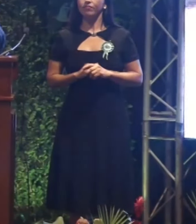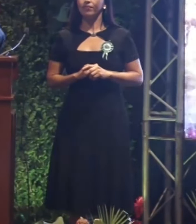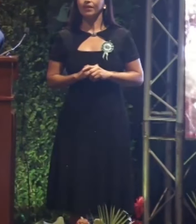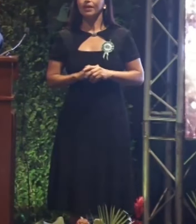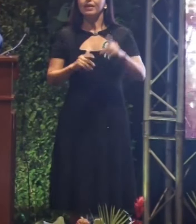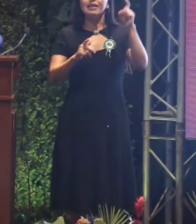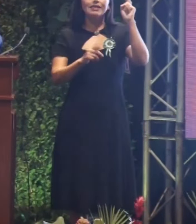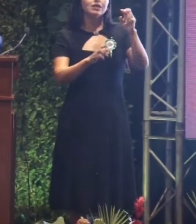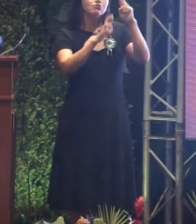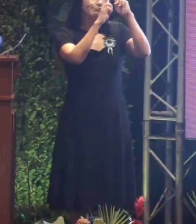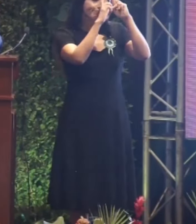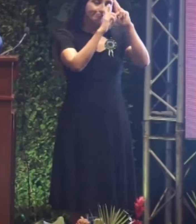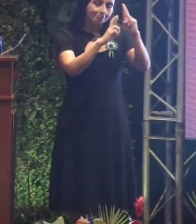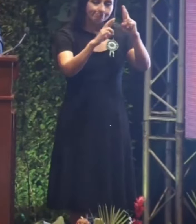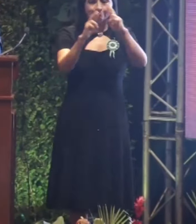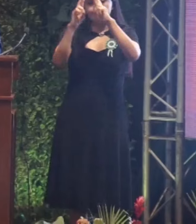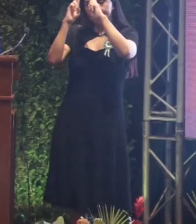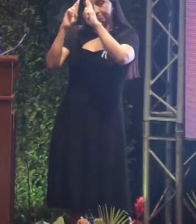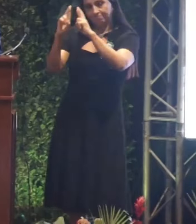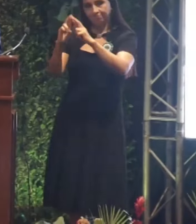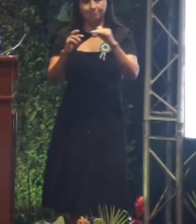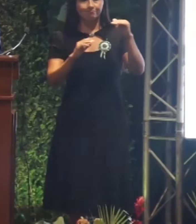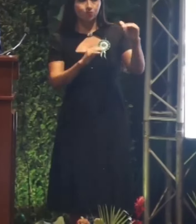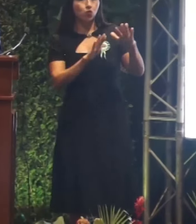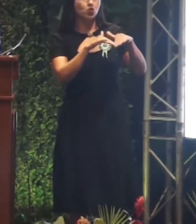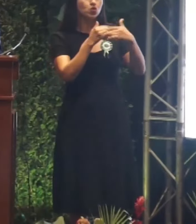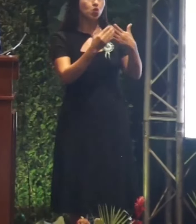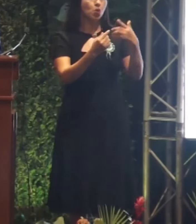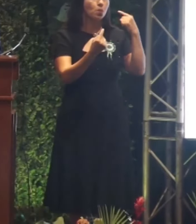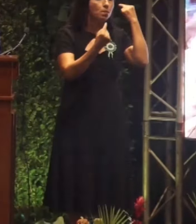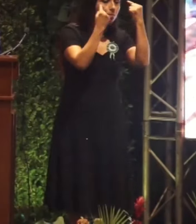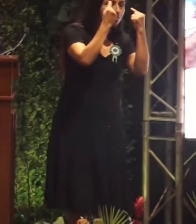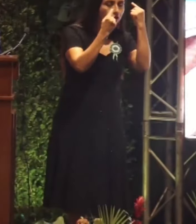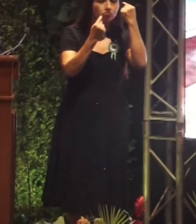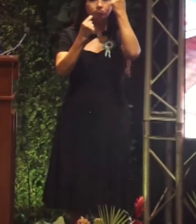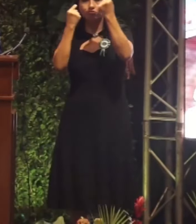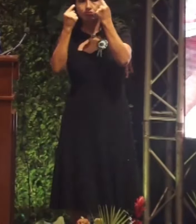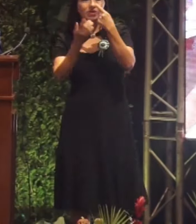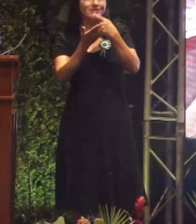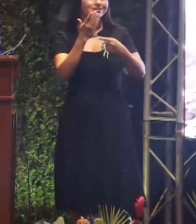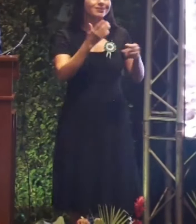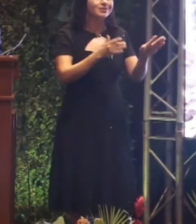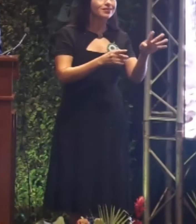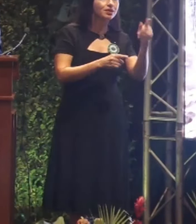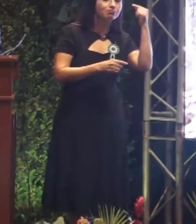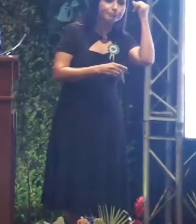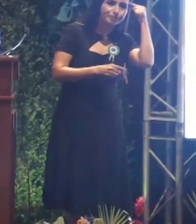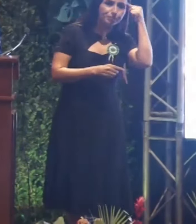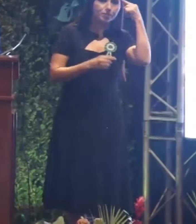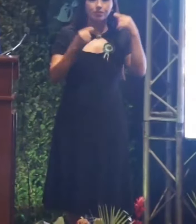Y hay que respetar lo que piensa uno y hay que saber escuchar también lo que piensa el otro.